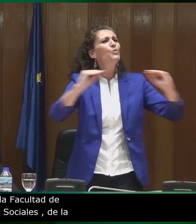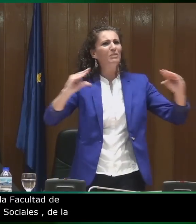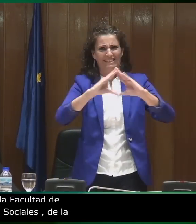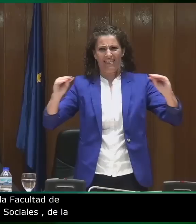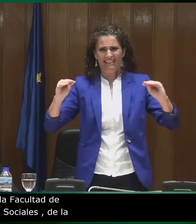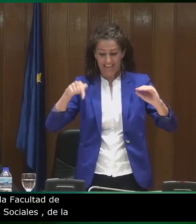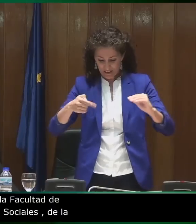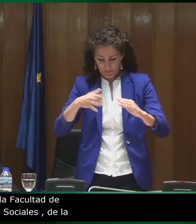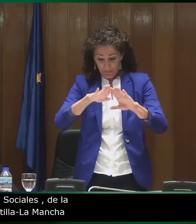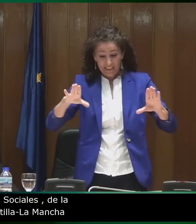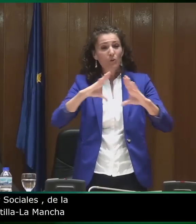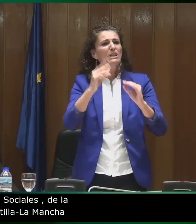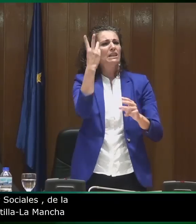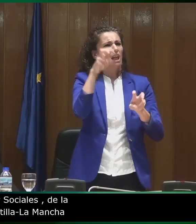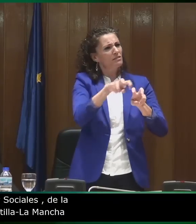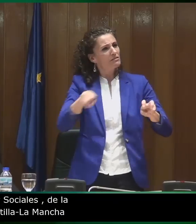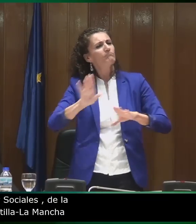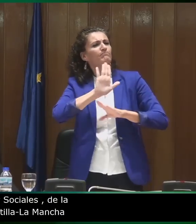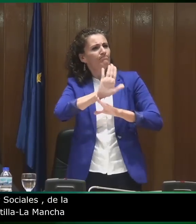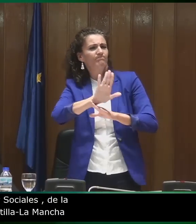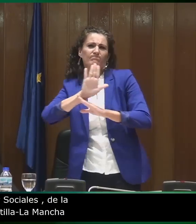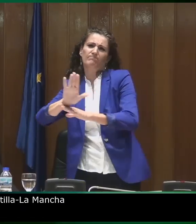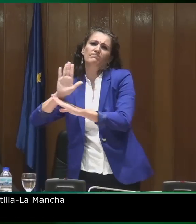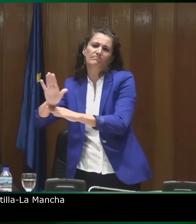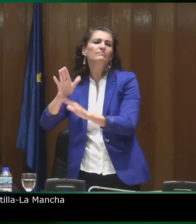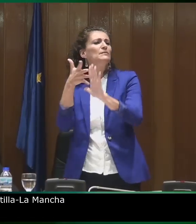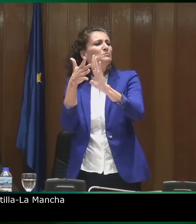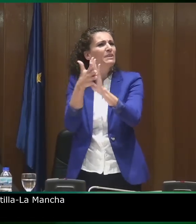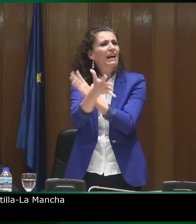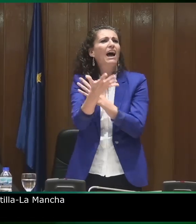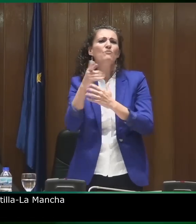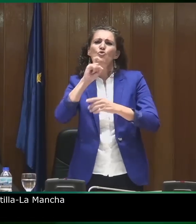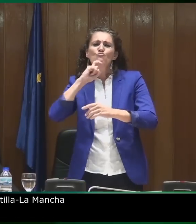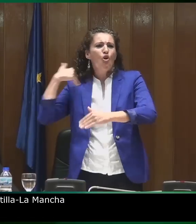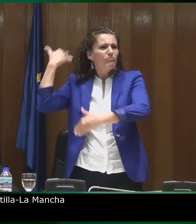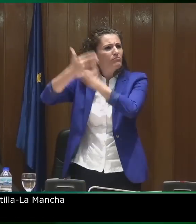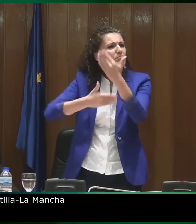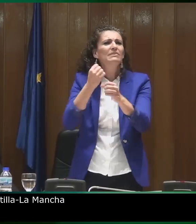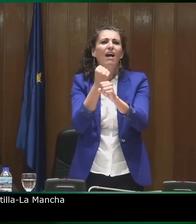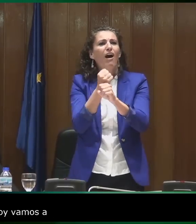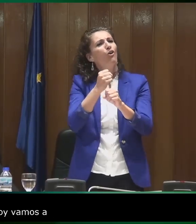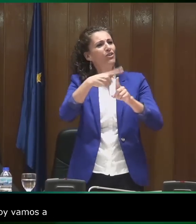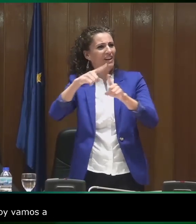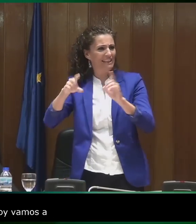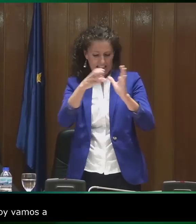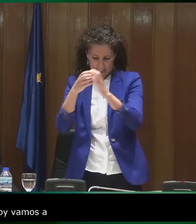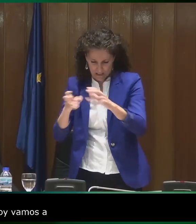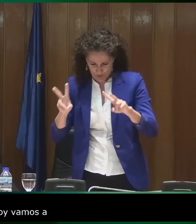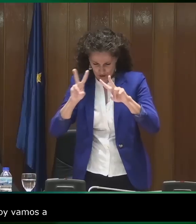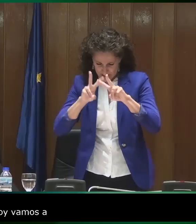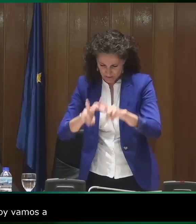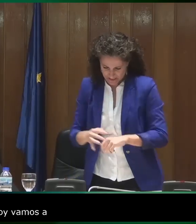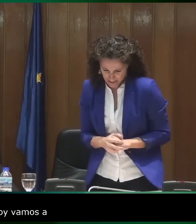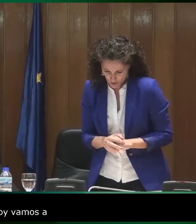En la mañana de hoy vamos a contar con una mesa de universidades donde se presentarán tres experiencias del trabajo